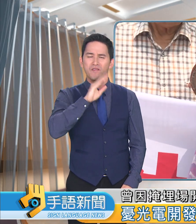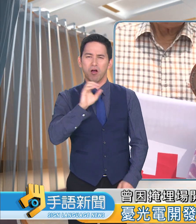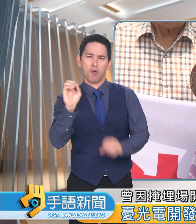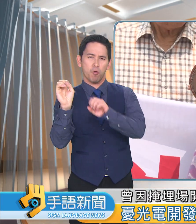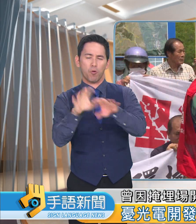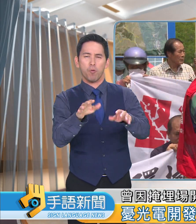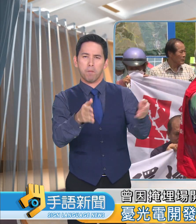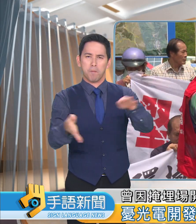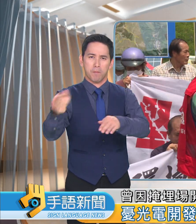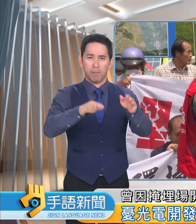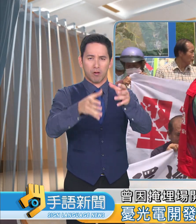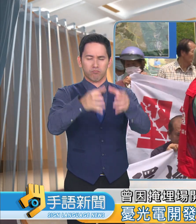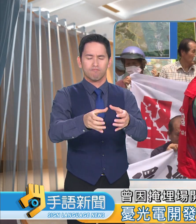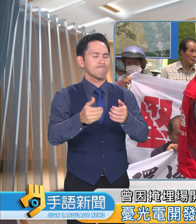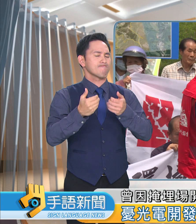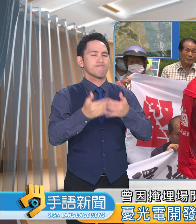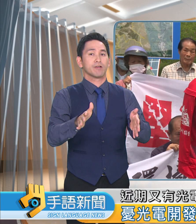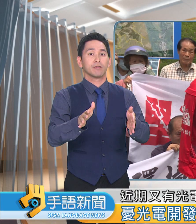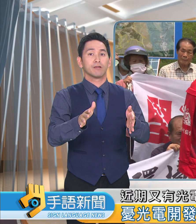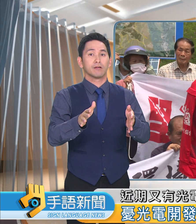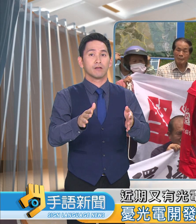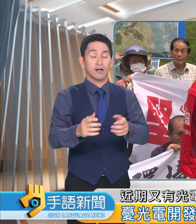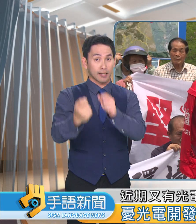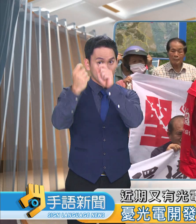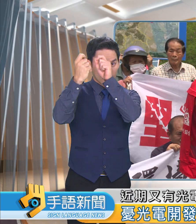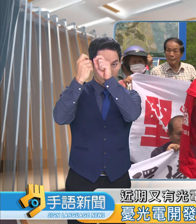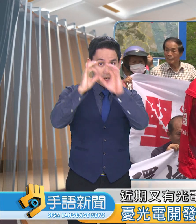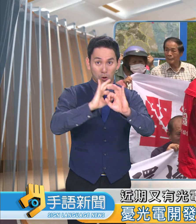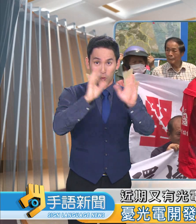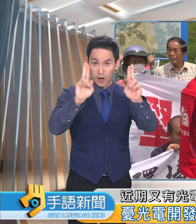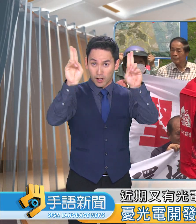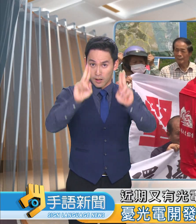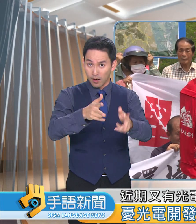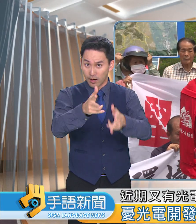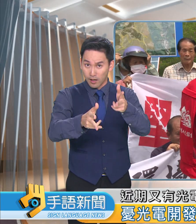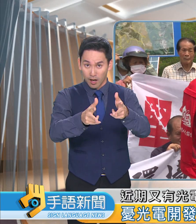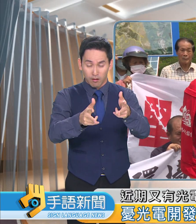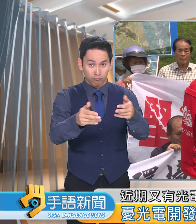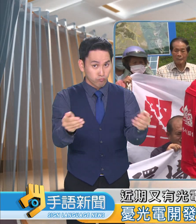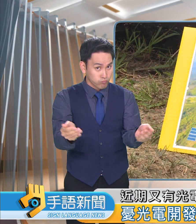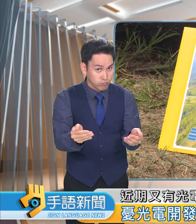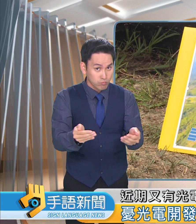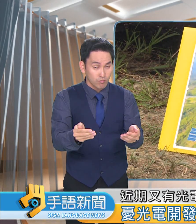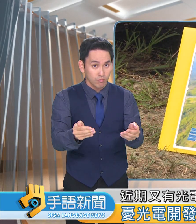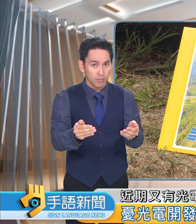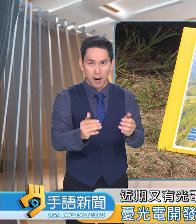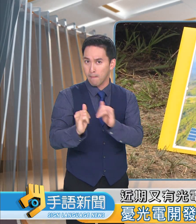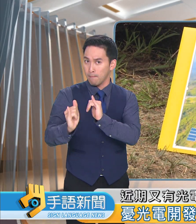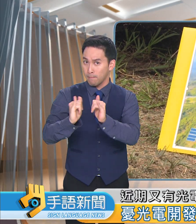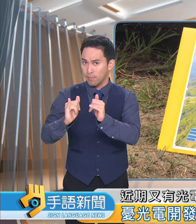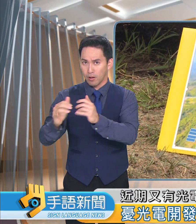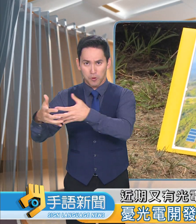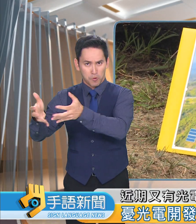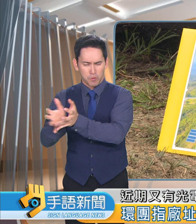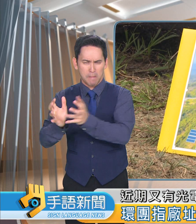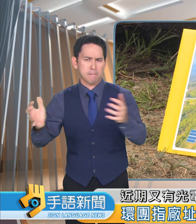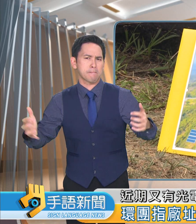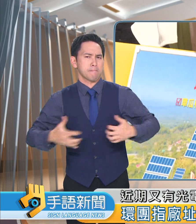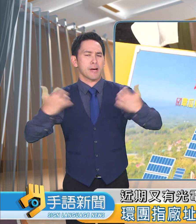多年，而近期又有光电开发案找上马头山，居民及环